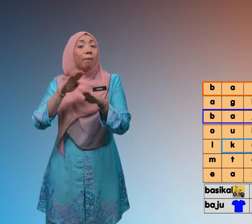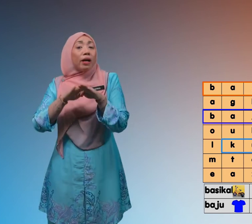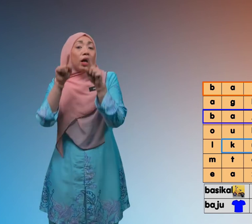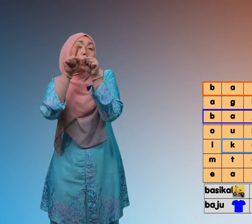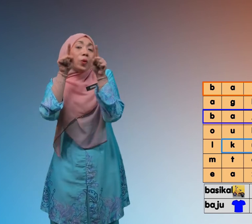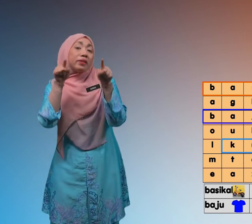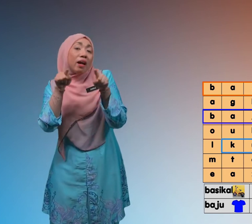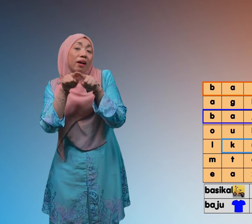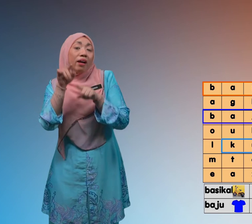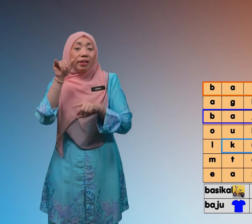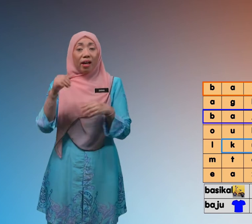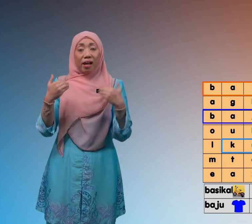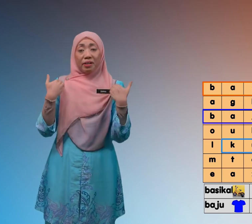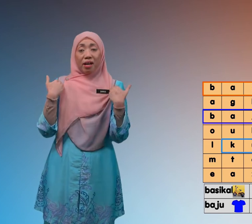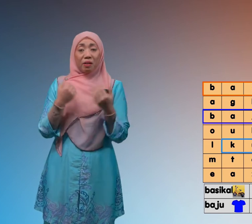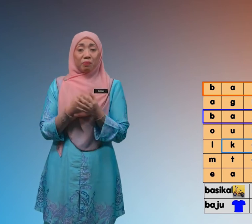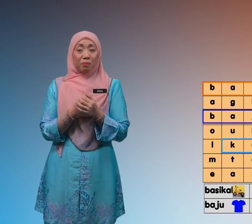pada kotak yang ada.